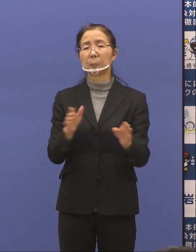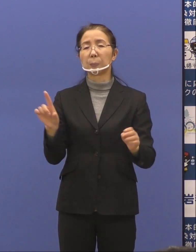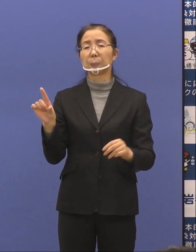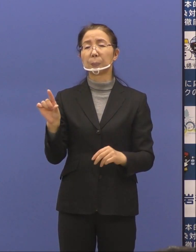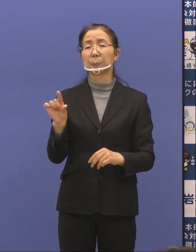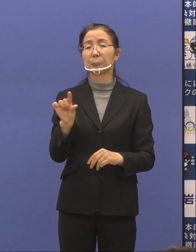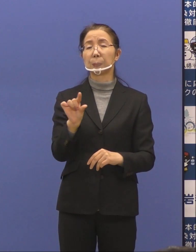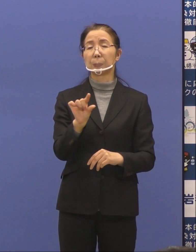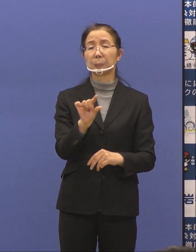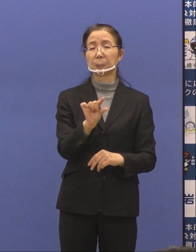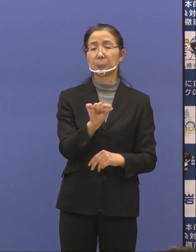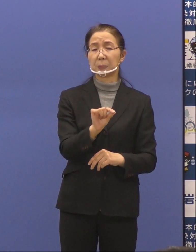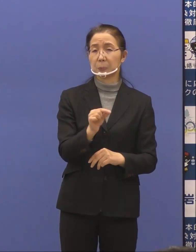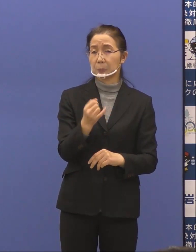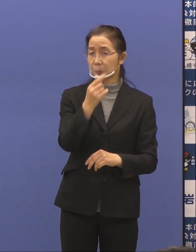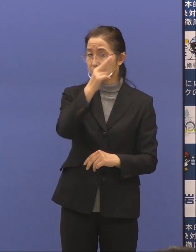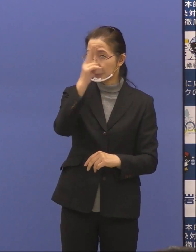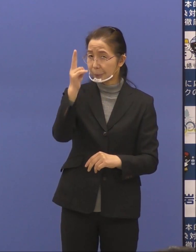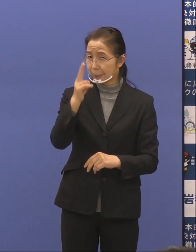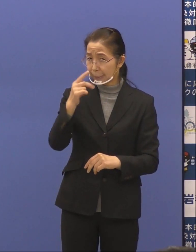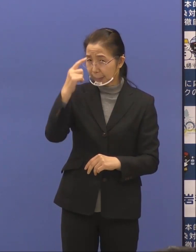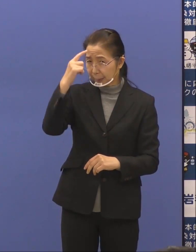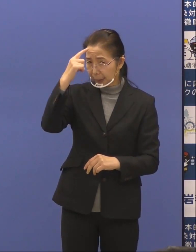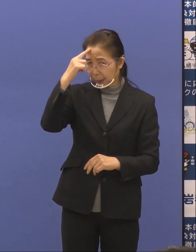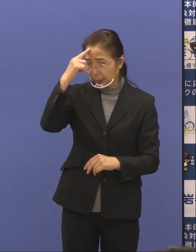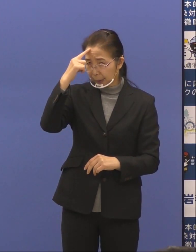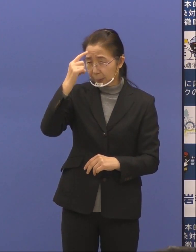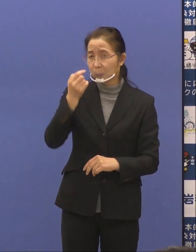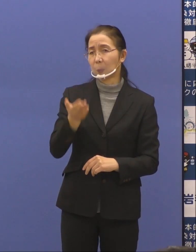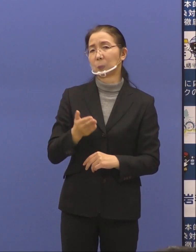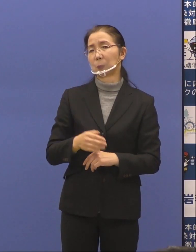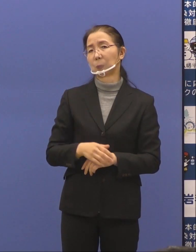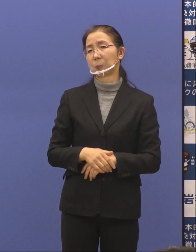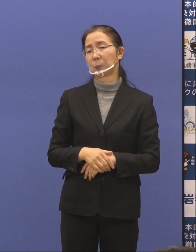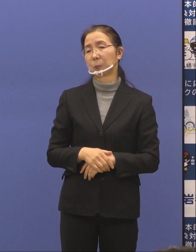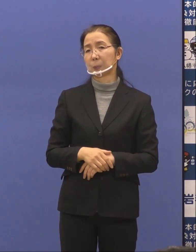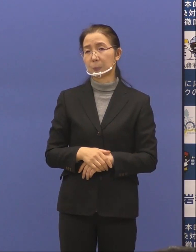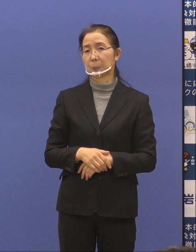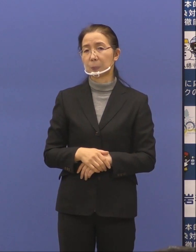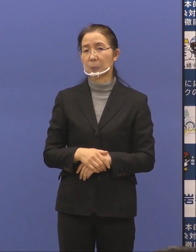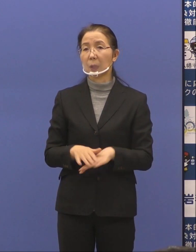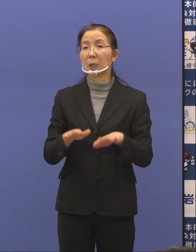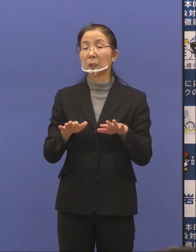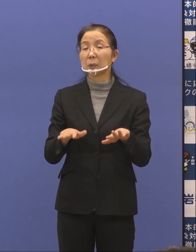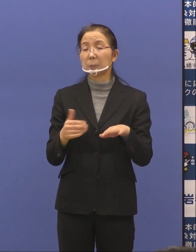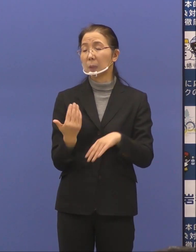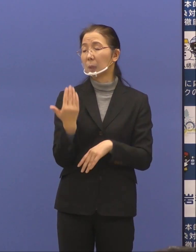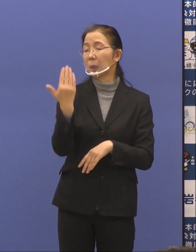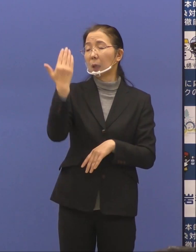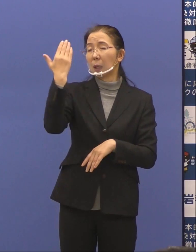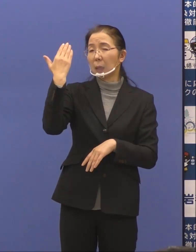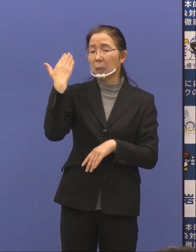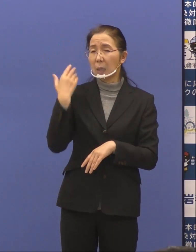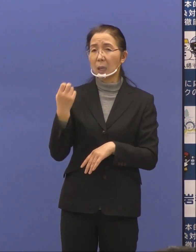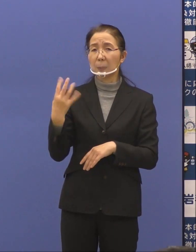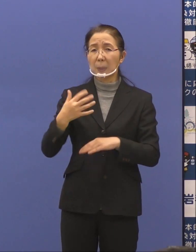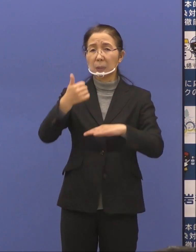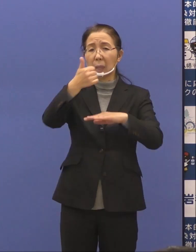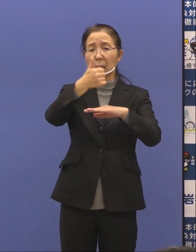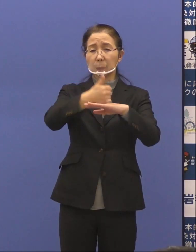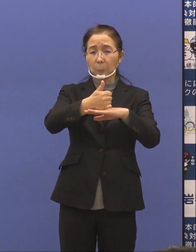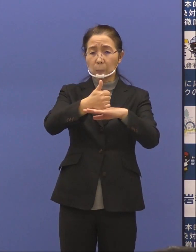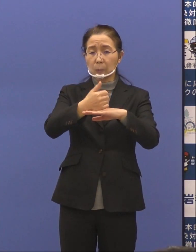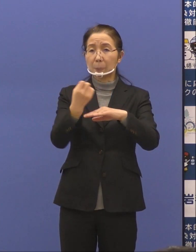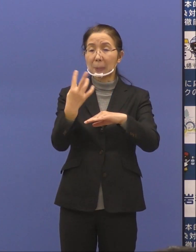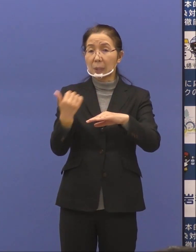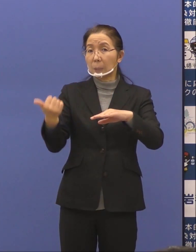思いますよ。安倍元首相の死というものが、もうまた総理大臣になるか